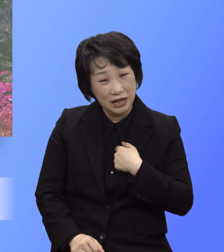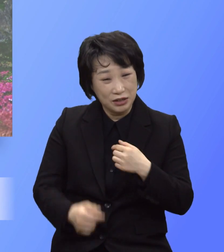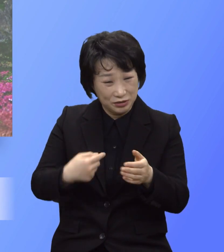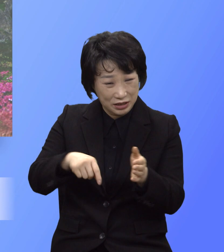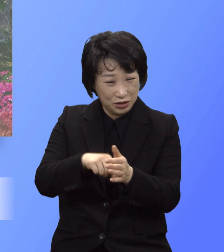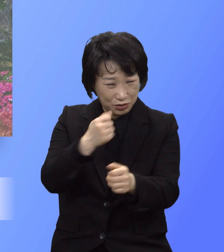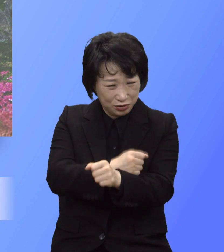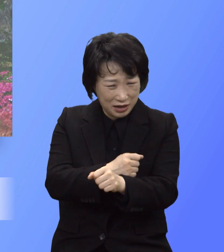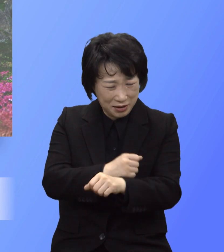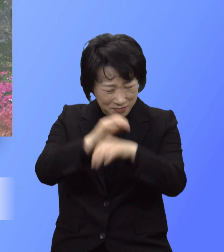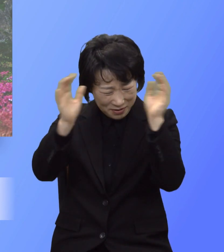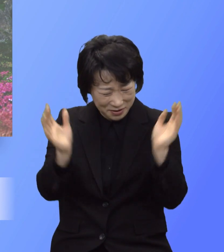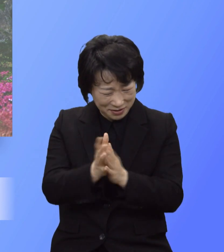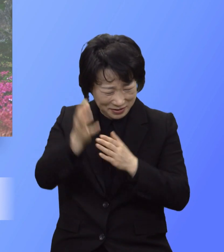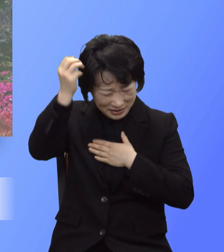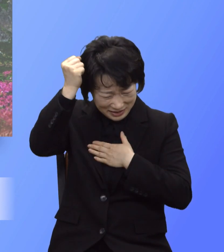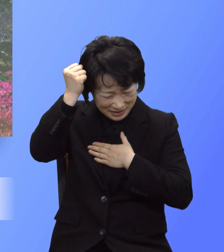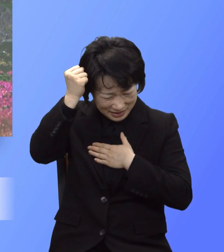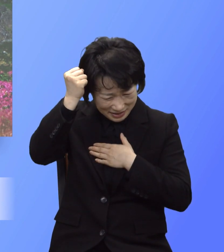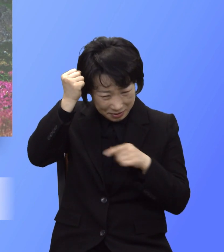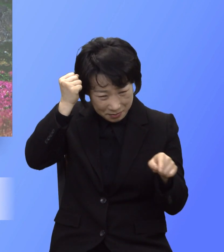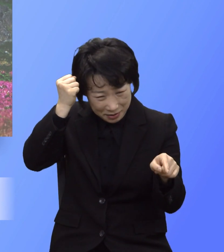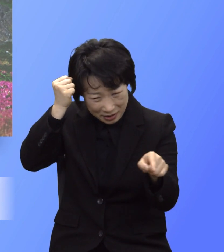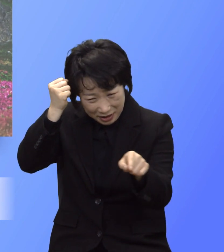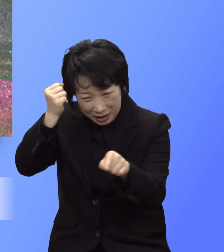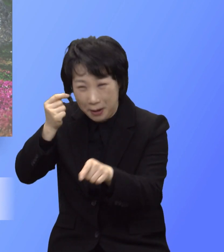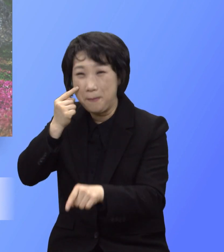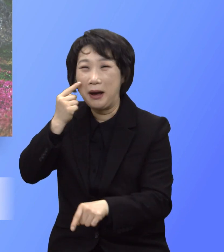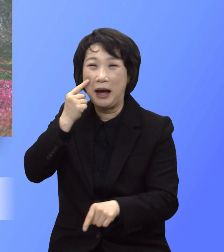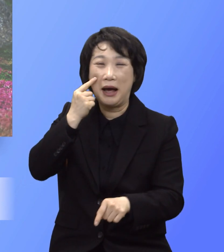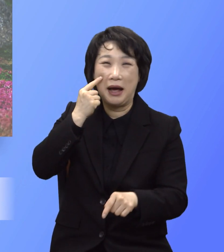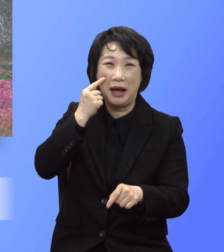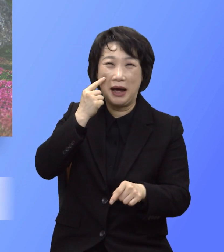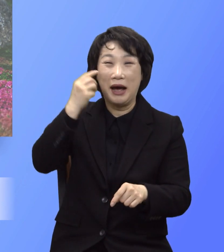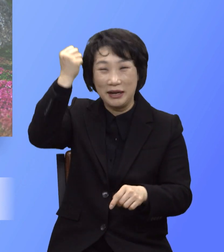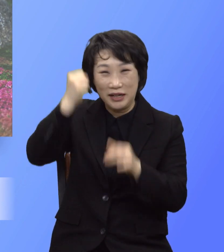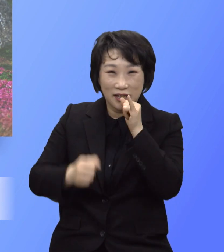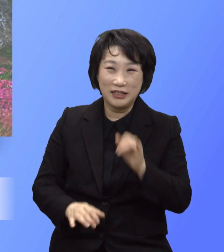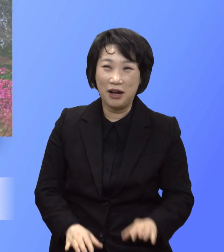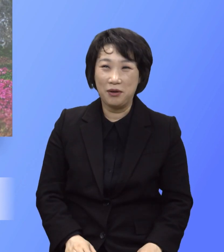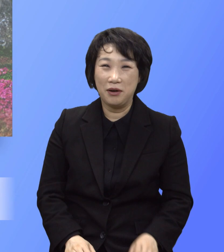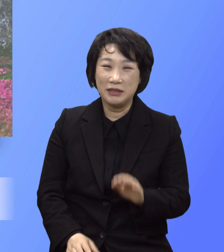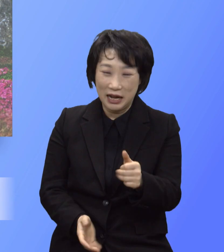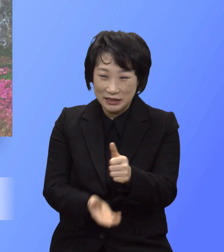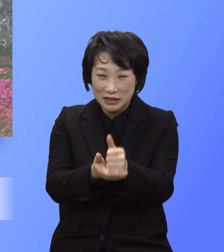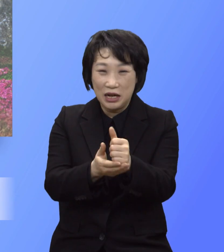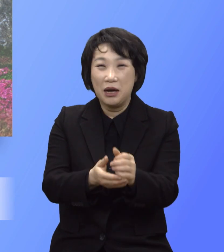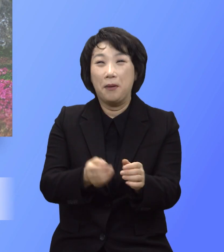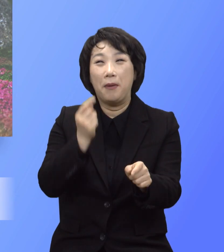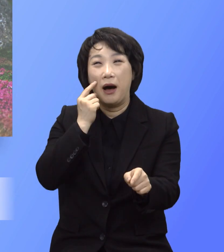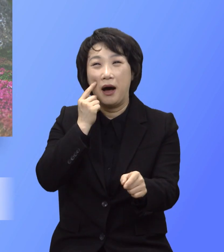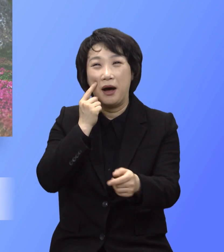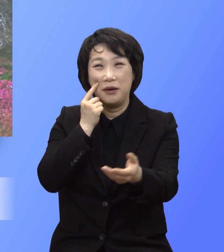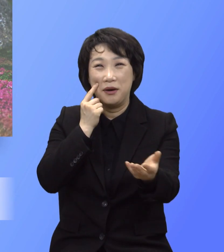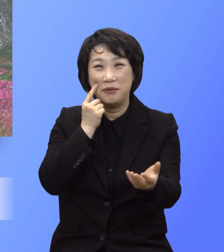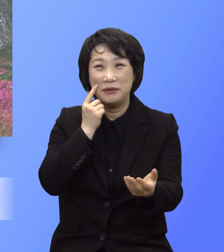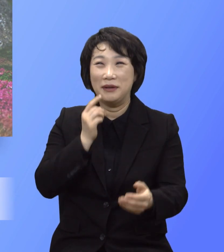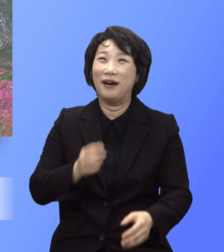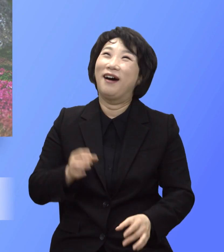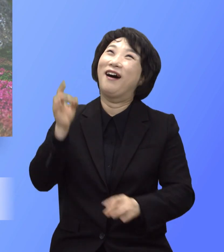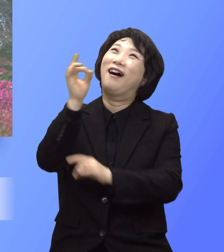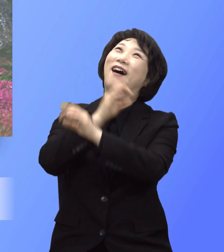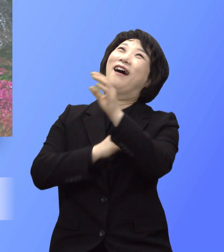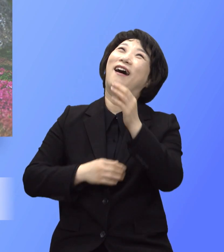것을 다 보았노라. 보았노라. 그리고 칭찬할 때 이거